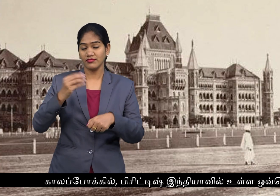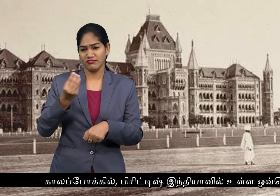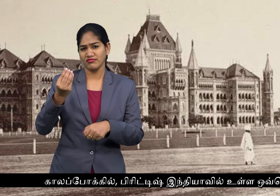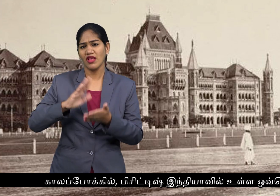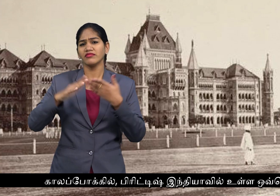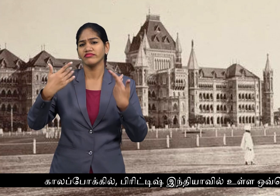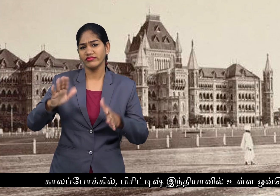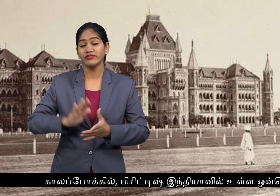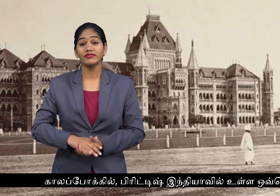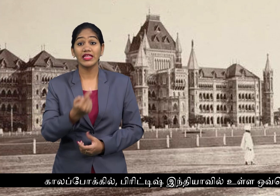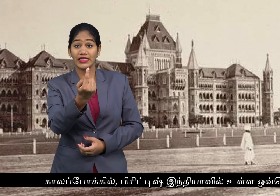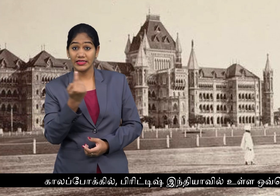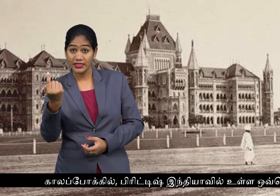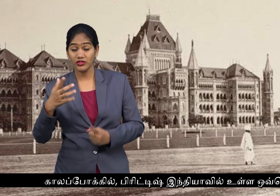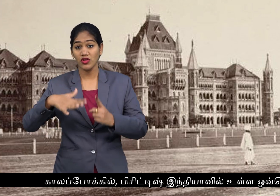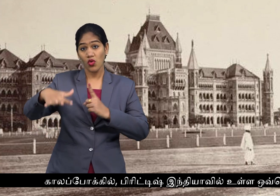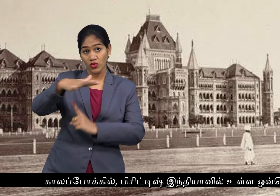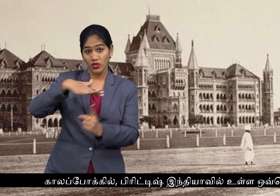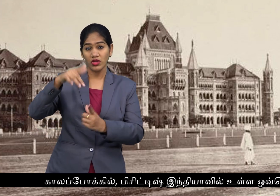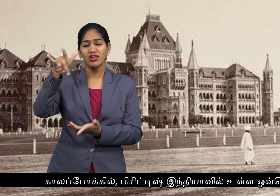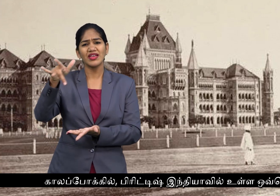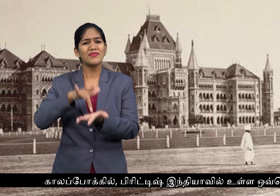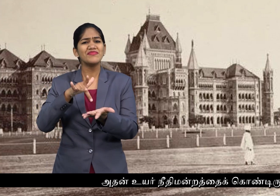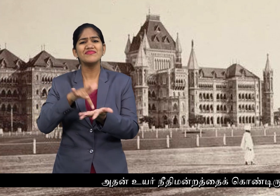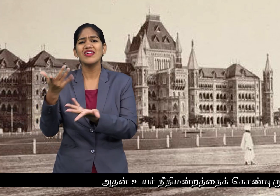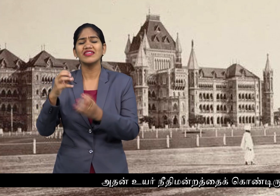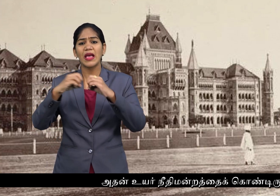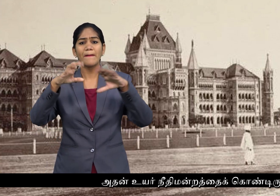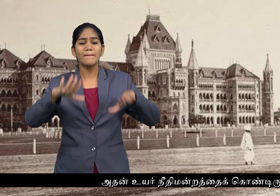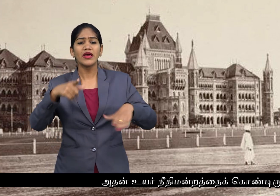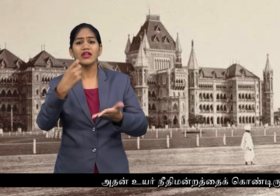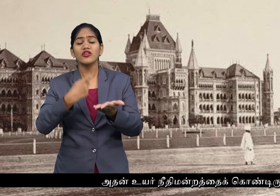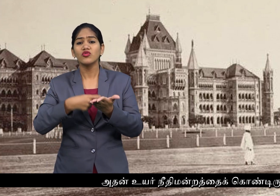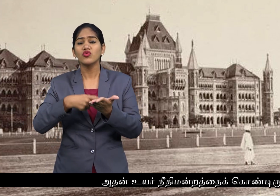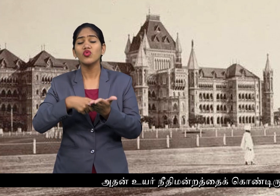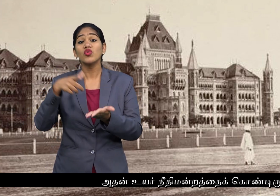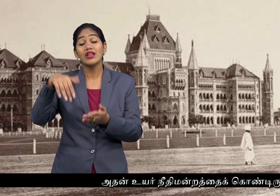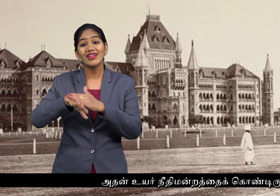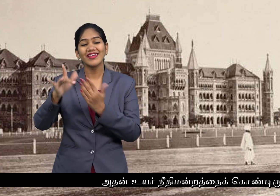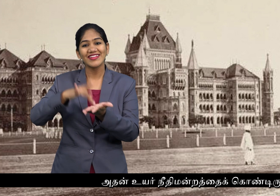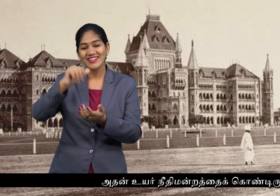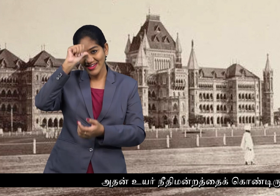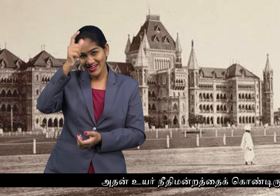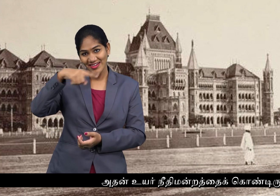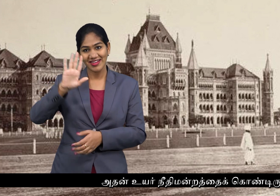காலப்போக்கில் பிரிட்டிஷ் இந்தியாவில் உள்ள ஒவ்வொரு மாகாணமும் அதன் உயர் நீதிமன்றத்தை கொண்டிருந்தது.